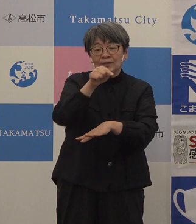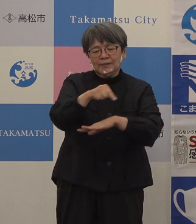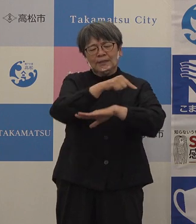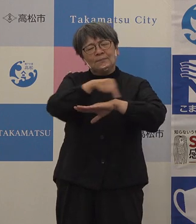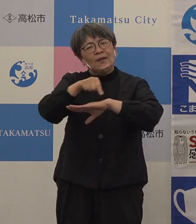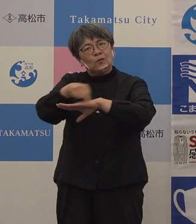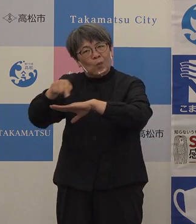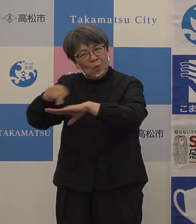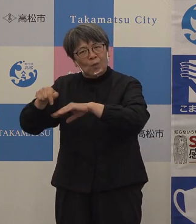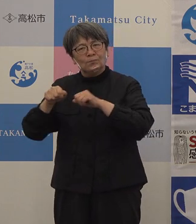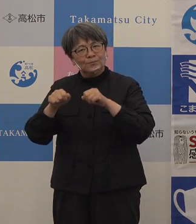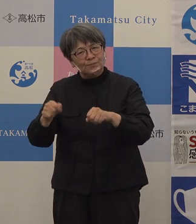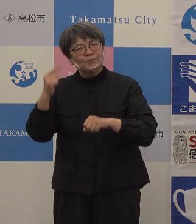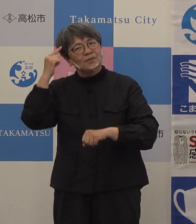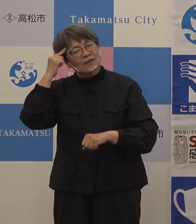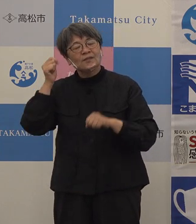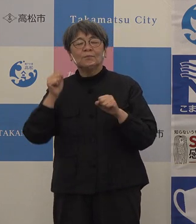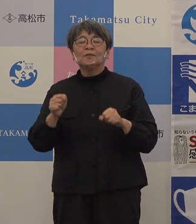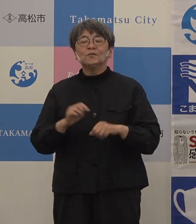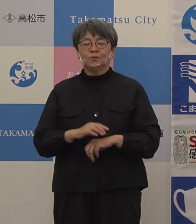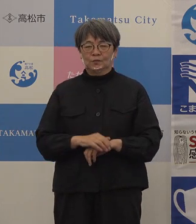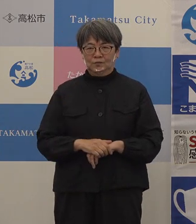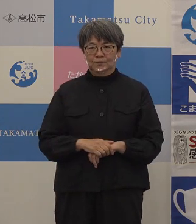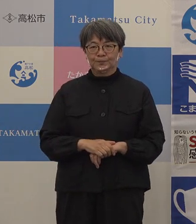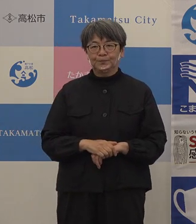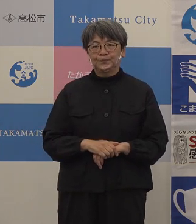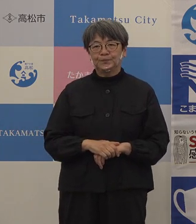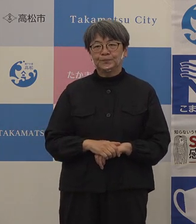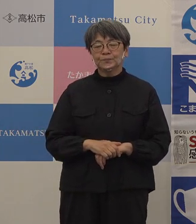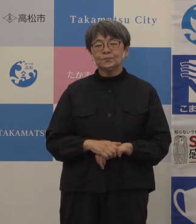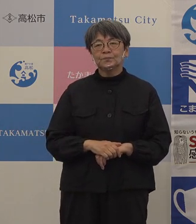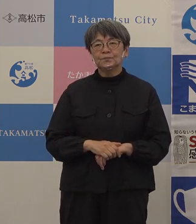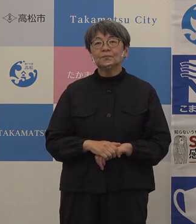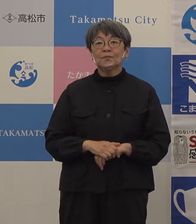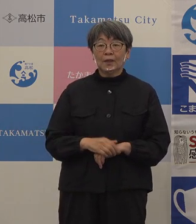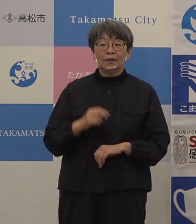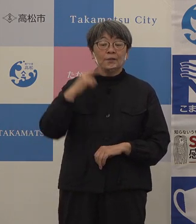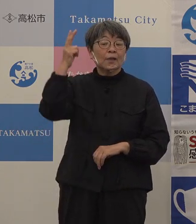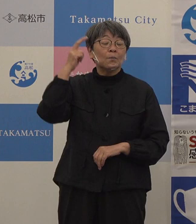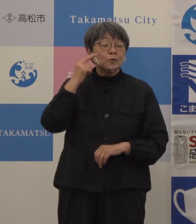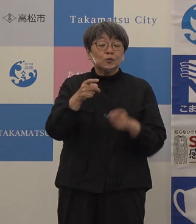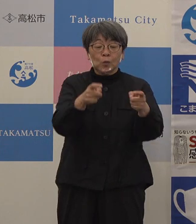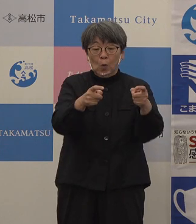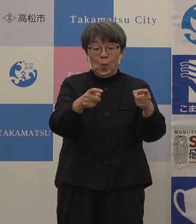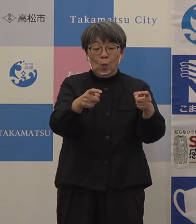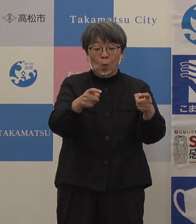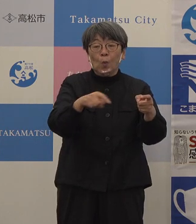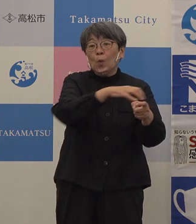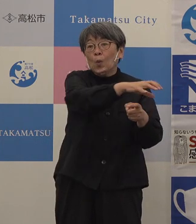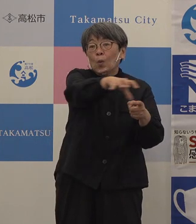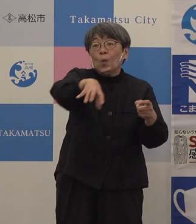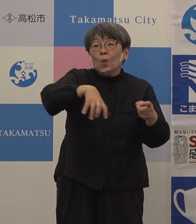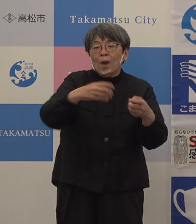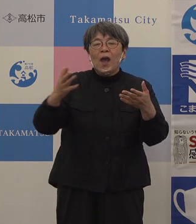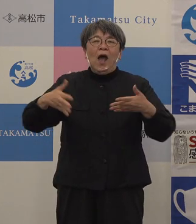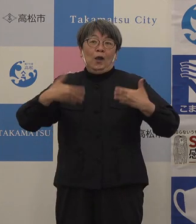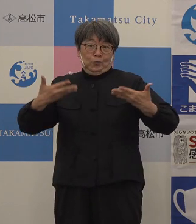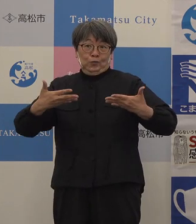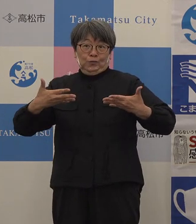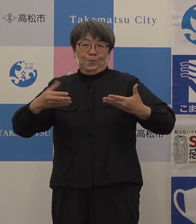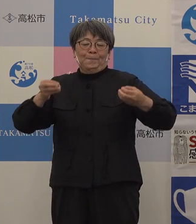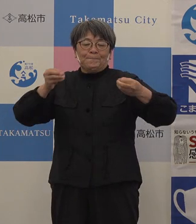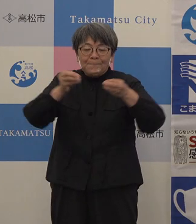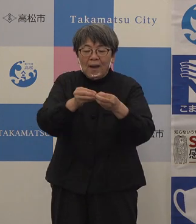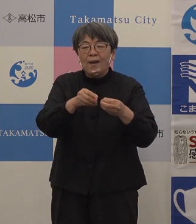に取り組んでまいることといたしております。また高松港周辺では芸術祭の春会期に合わせまして